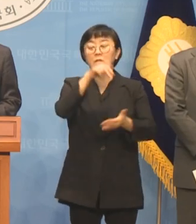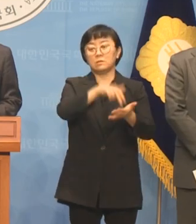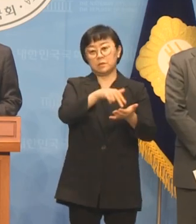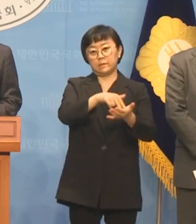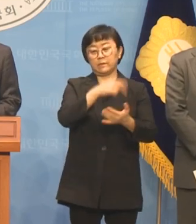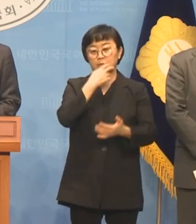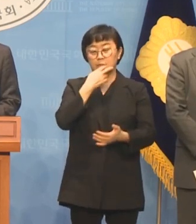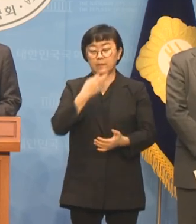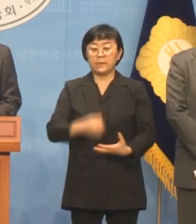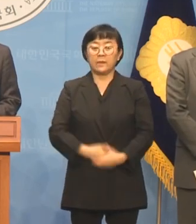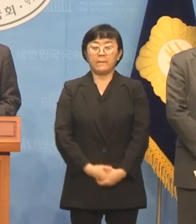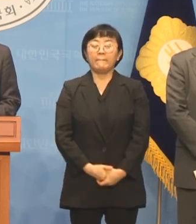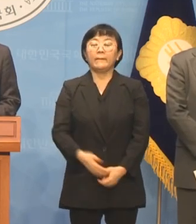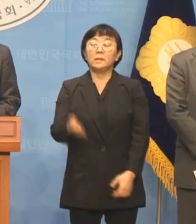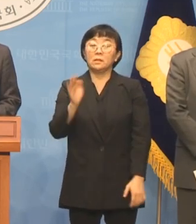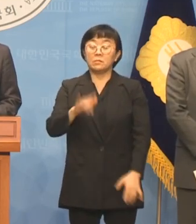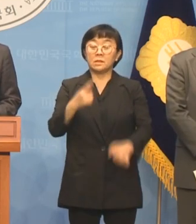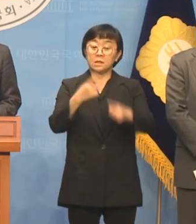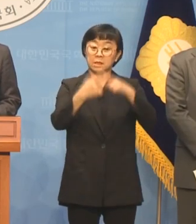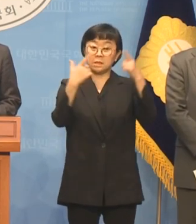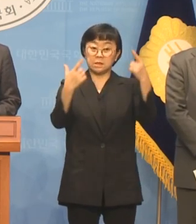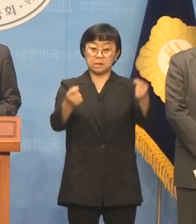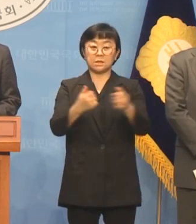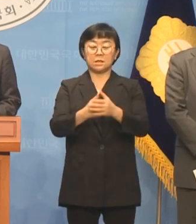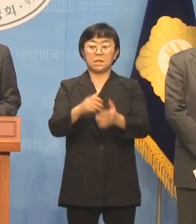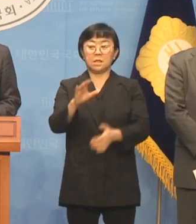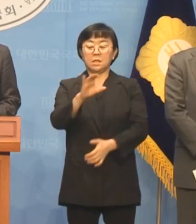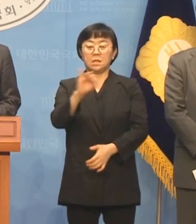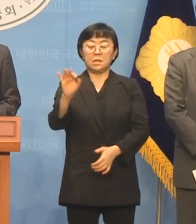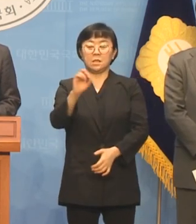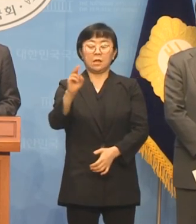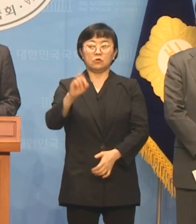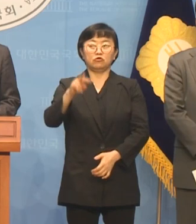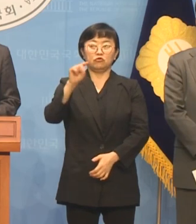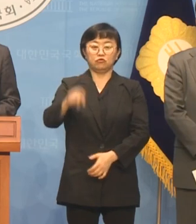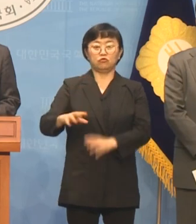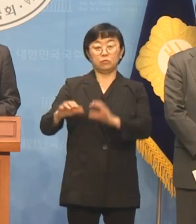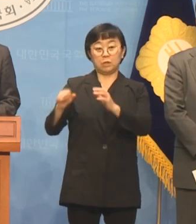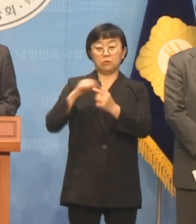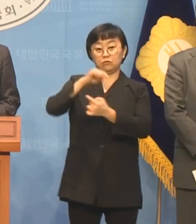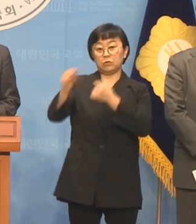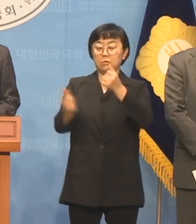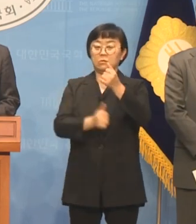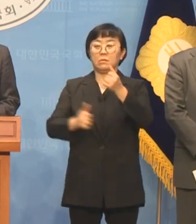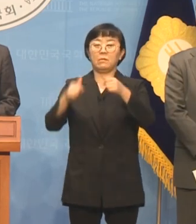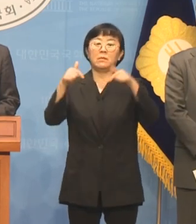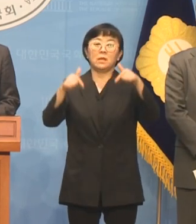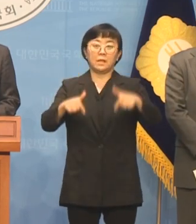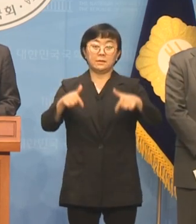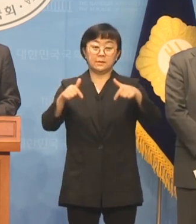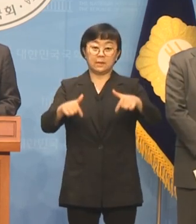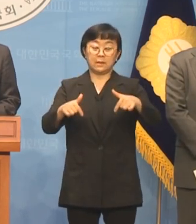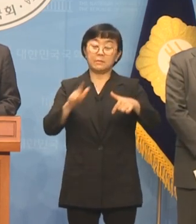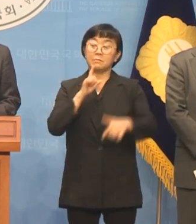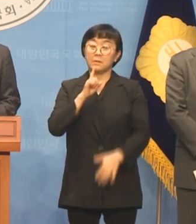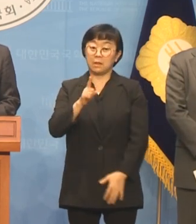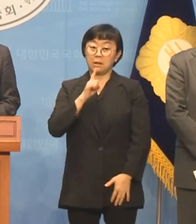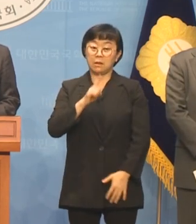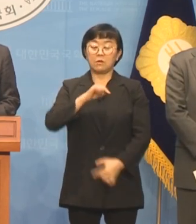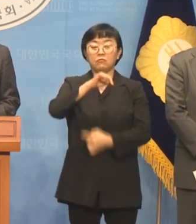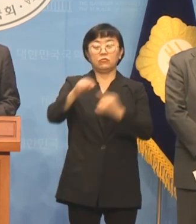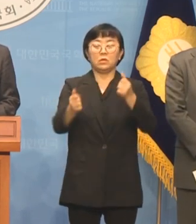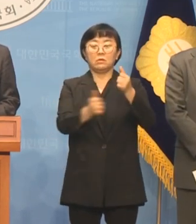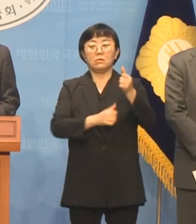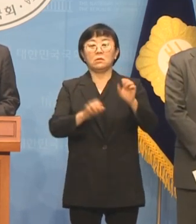차원이었습니다. 그러나 역시나 이양수 국민의힘 운영위 간사이자 원내수석은 운영위